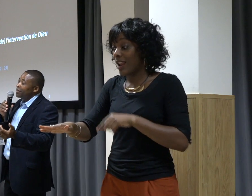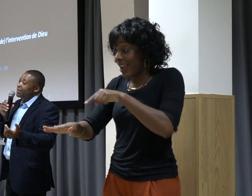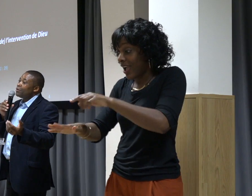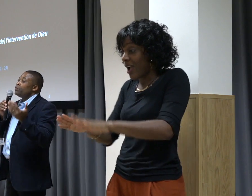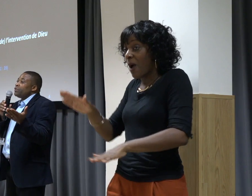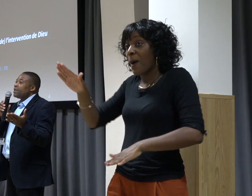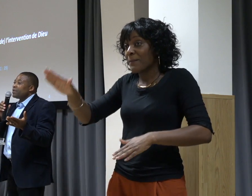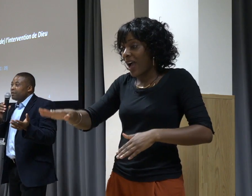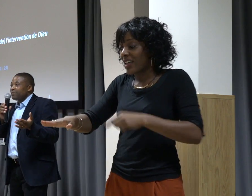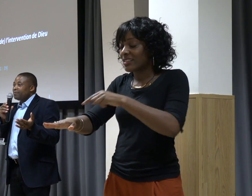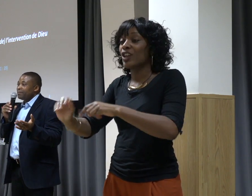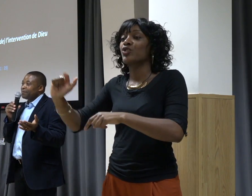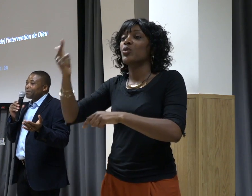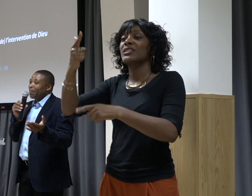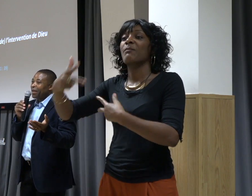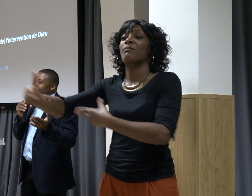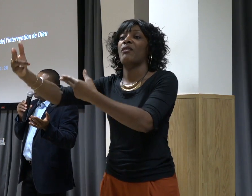dans le deuxième temps,